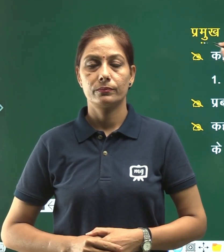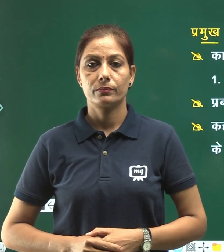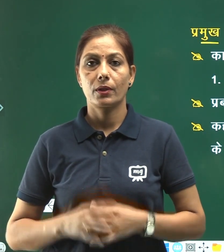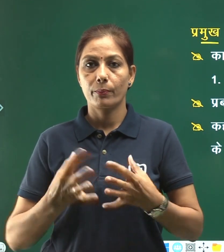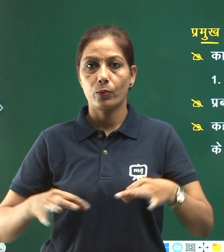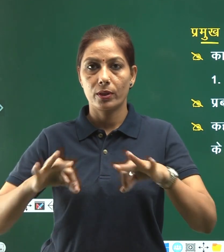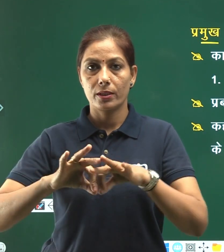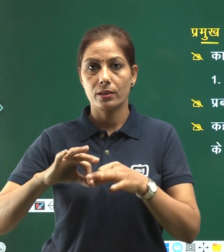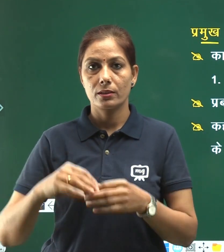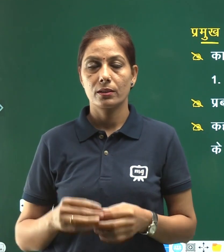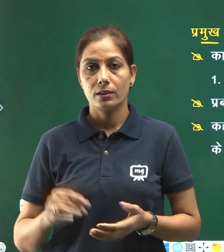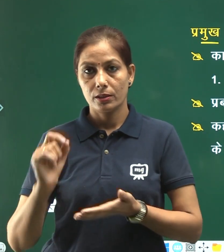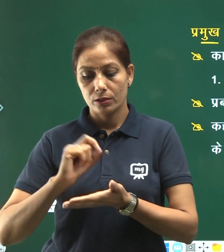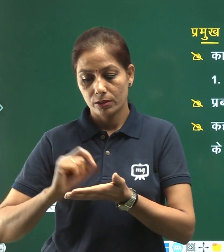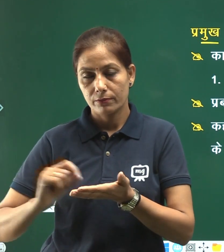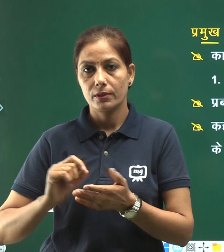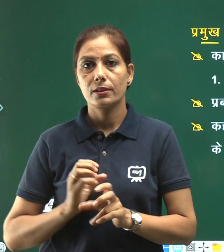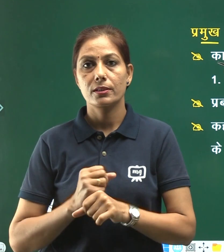प्रमुख रचनाएं।